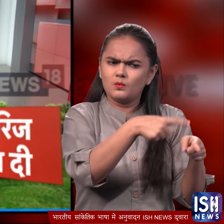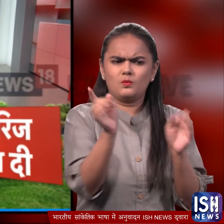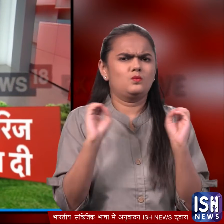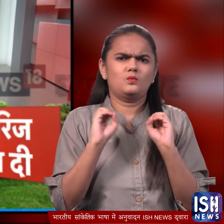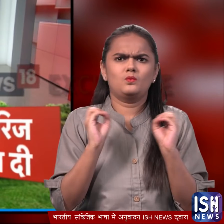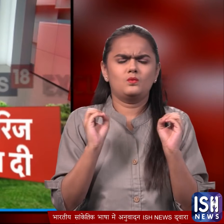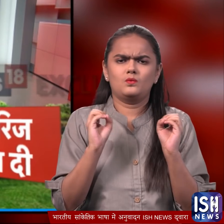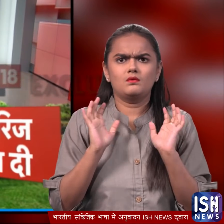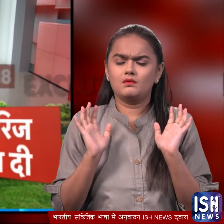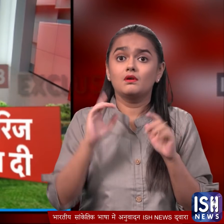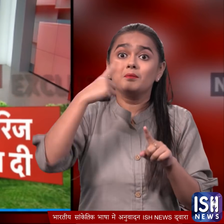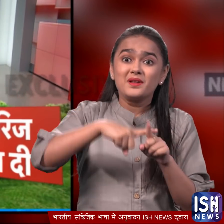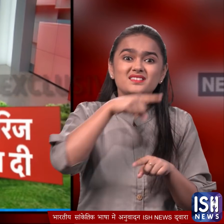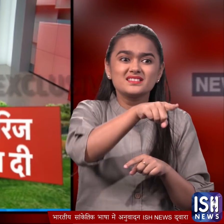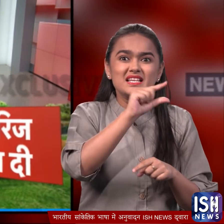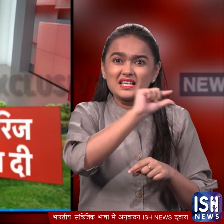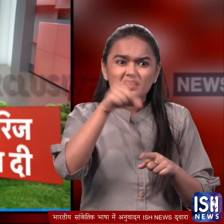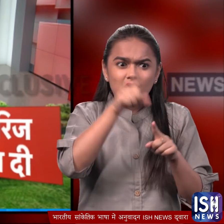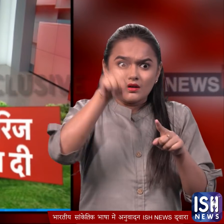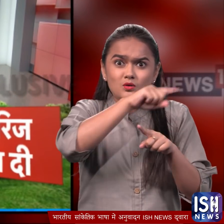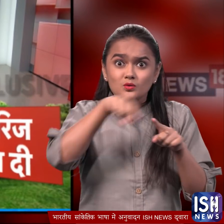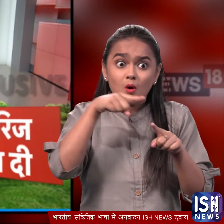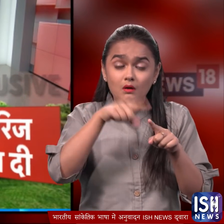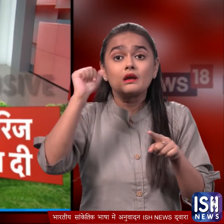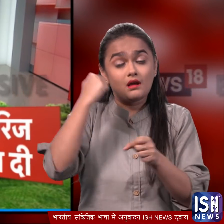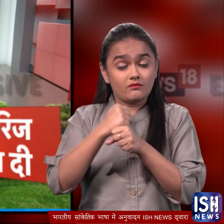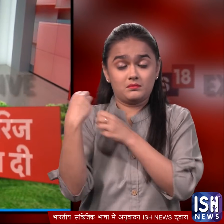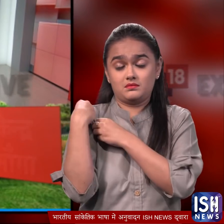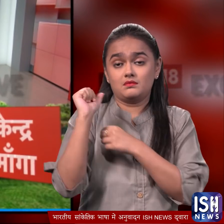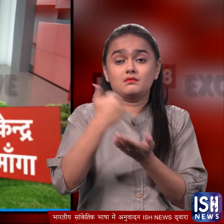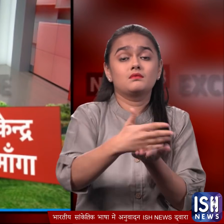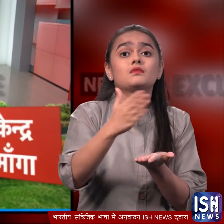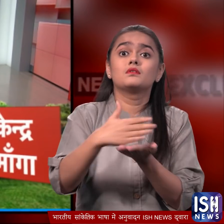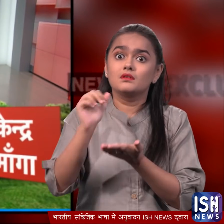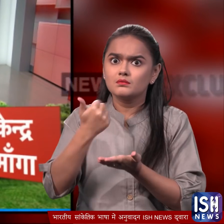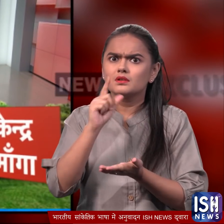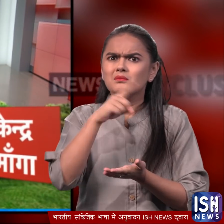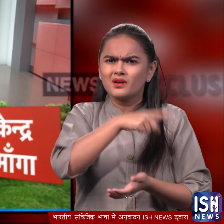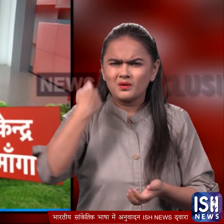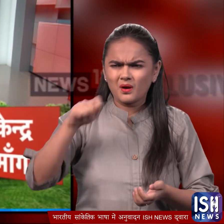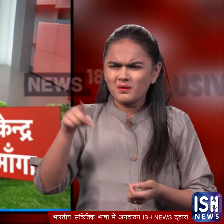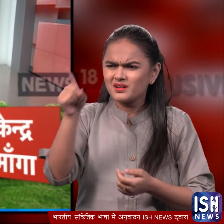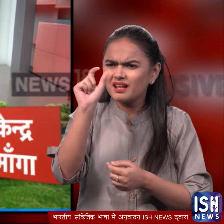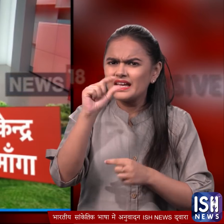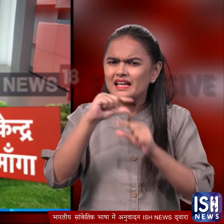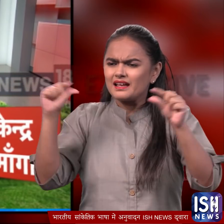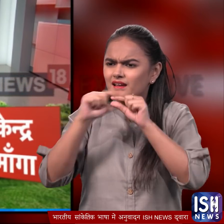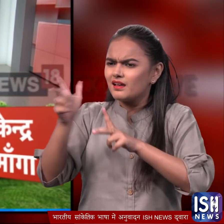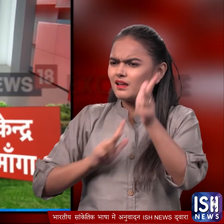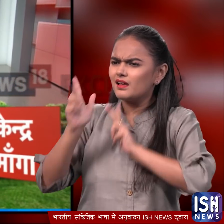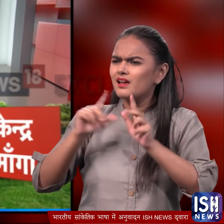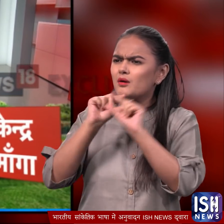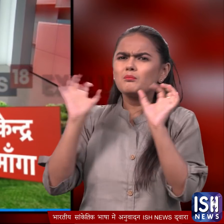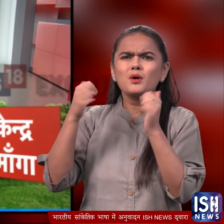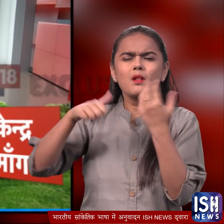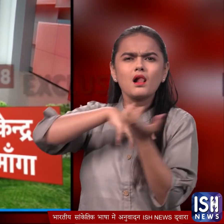है और नाम को खारिज करना सरकार का अधिकार है। लेकिन सरकार के इस जवाब से कोर्ट संतुष्ट नहीं हुआ और उसने 2